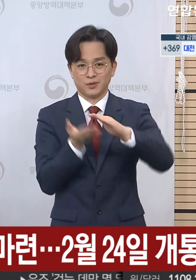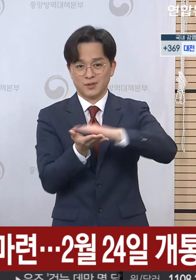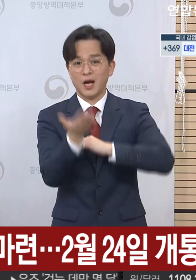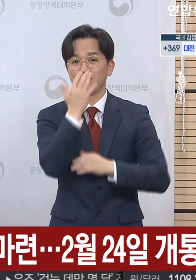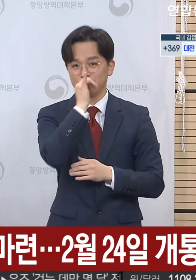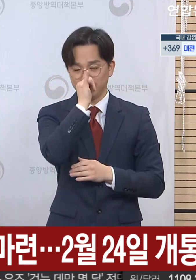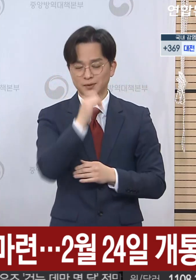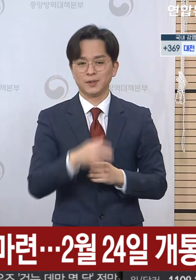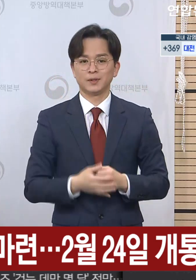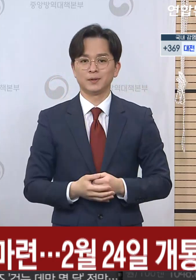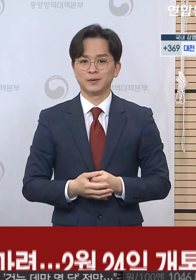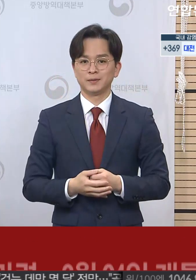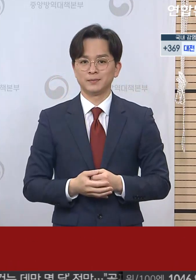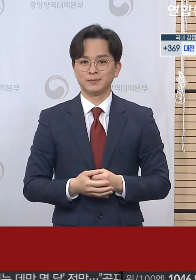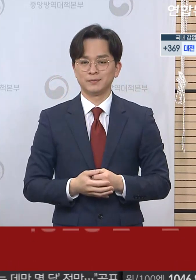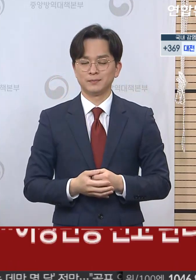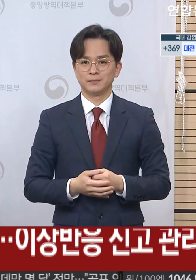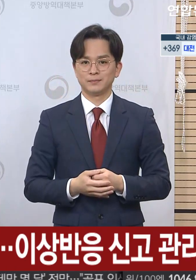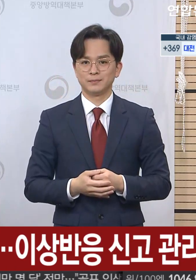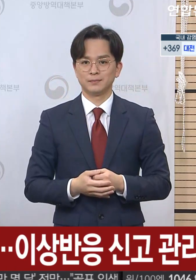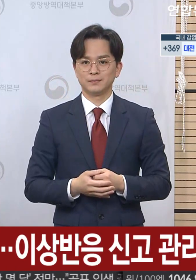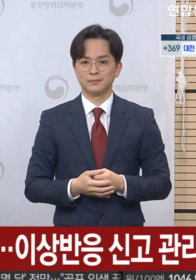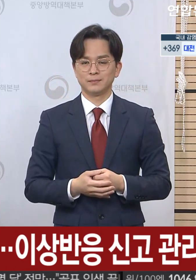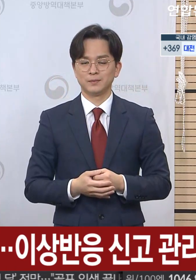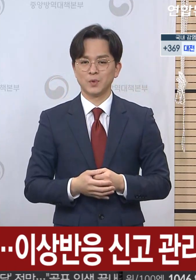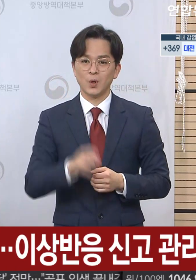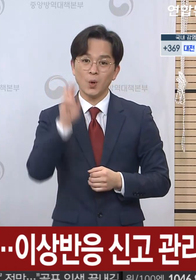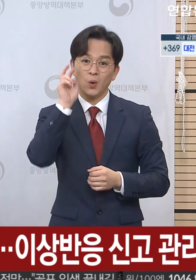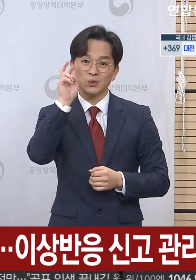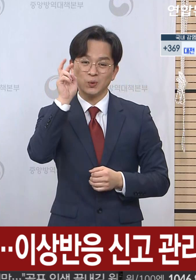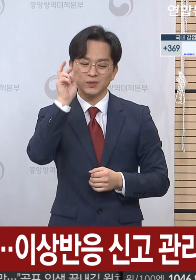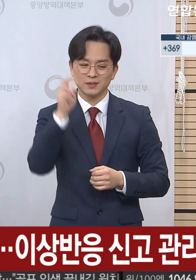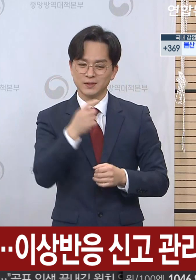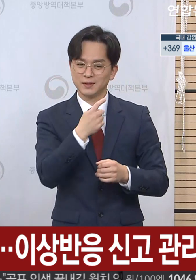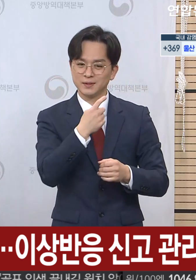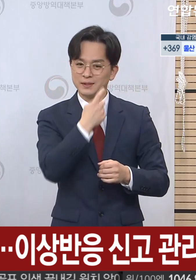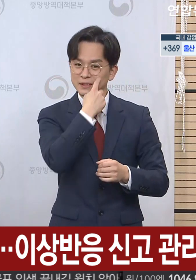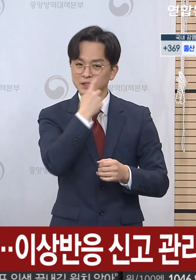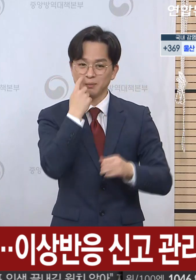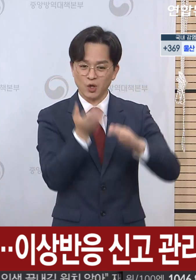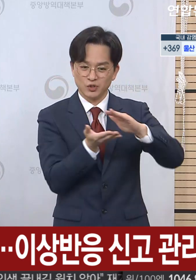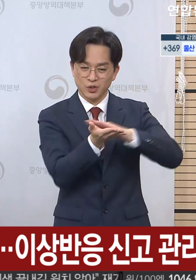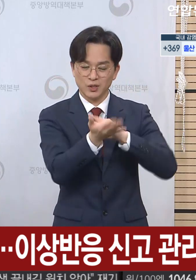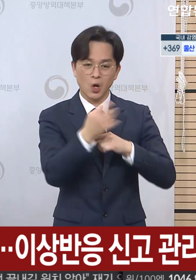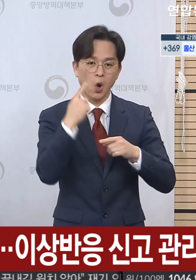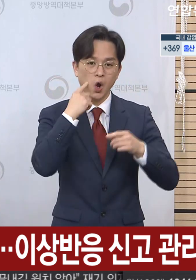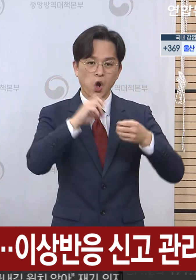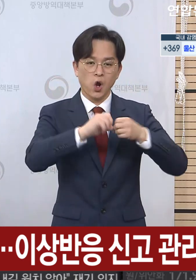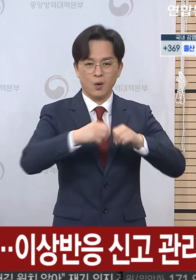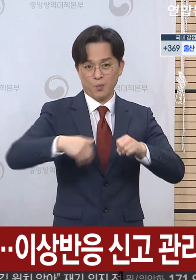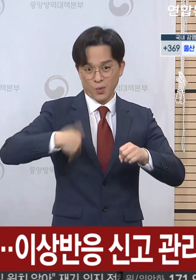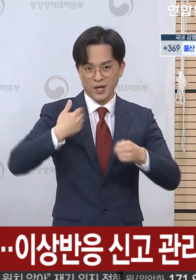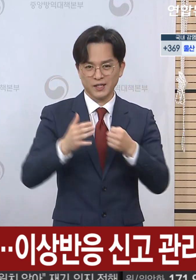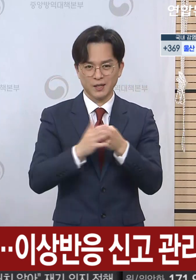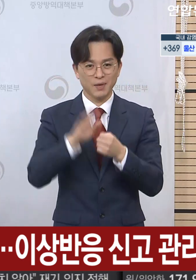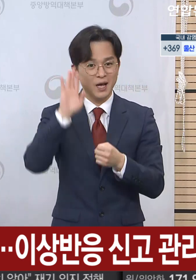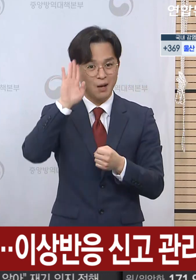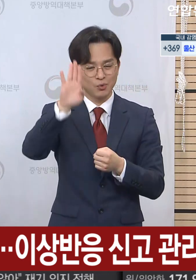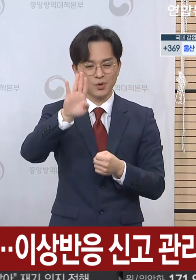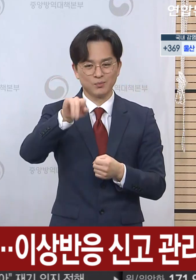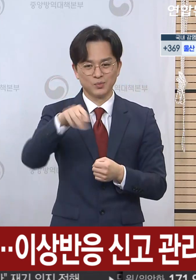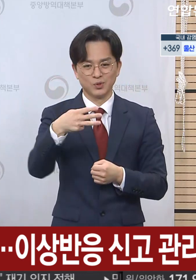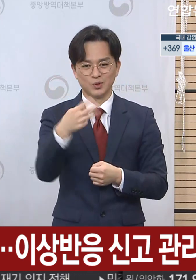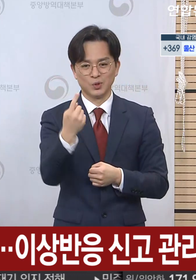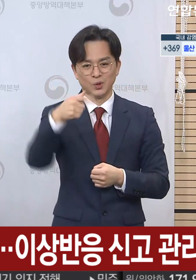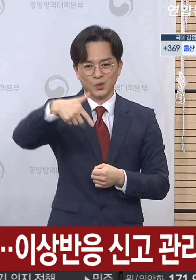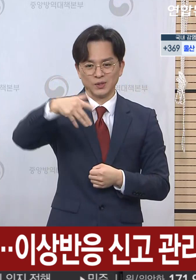위 변조 등 종이 증명서를 보완하기 위해서 블록체인 기반의 디지털 예방접종 증명서 도입도 추진하고 있습니다.